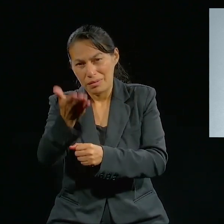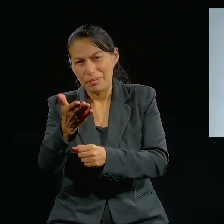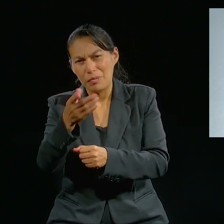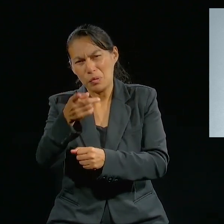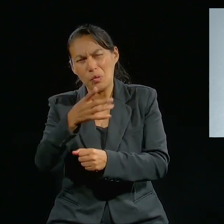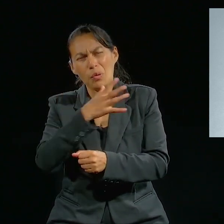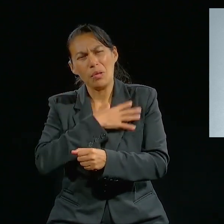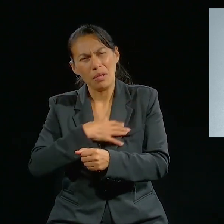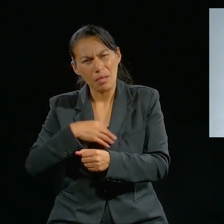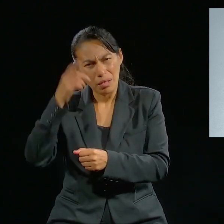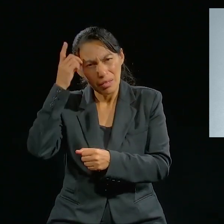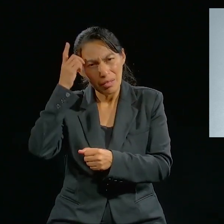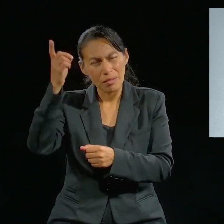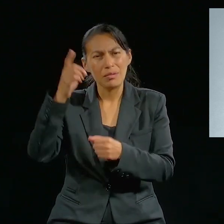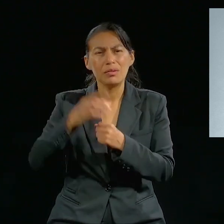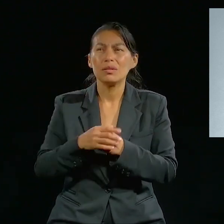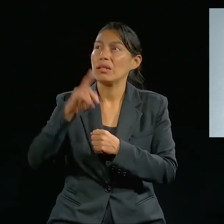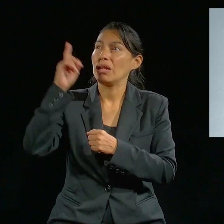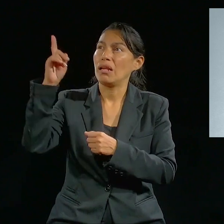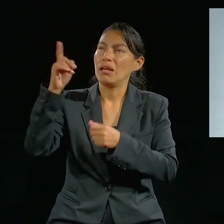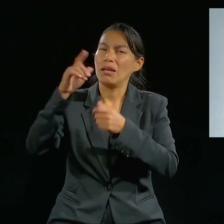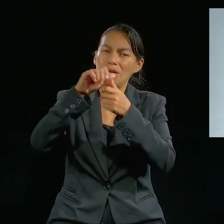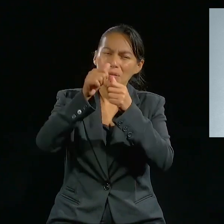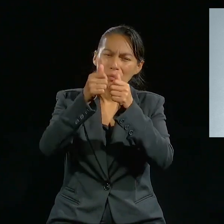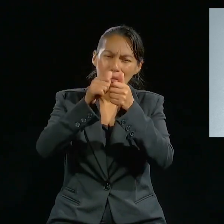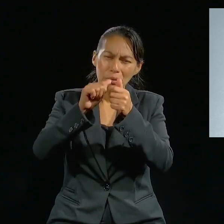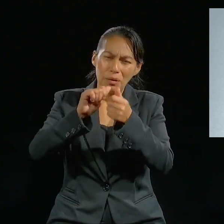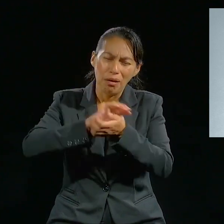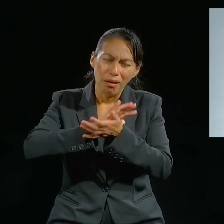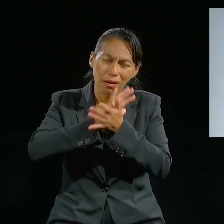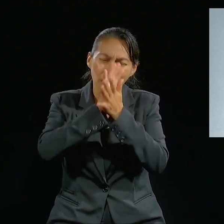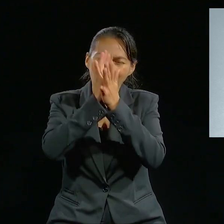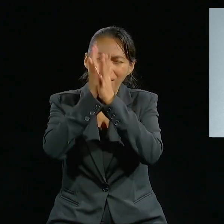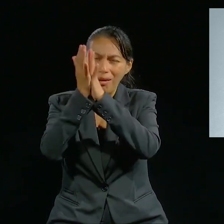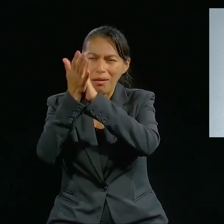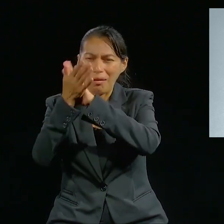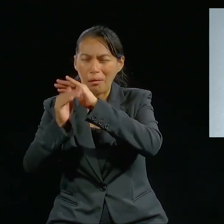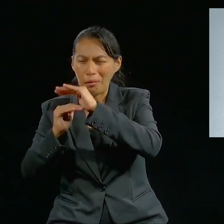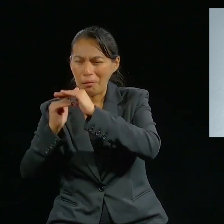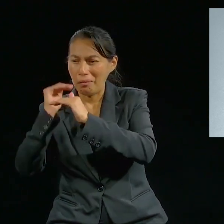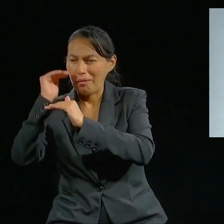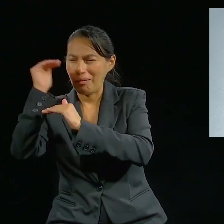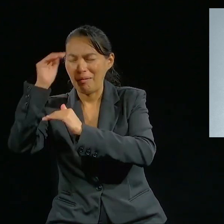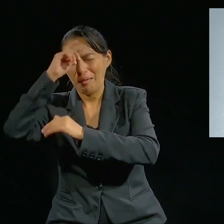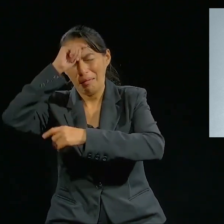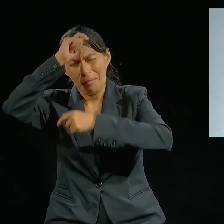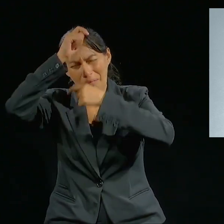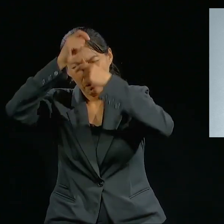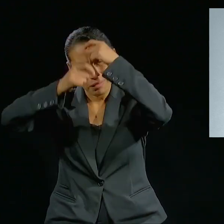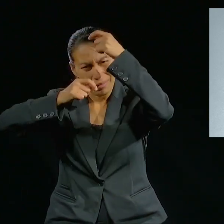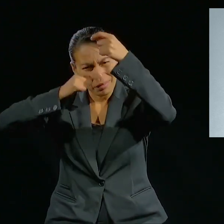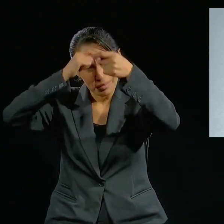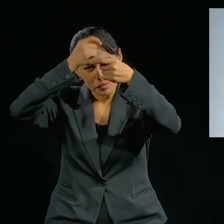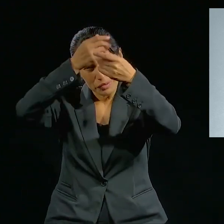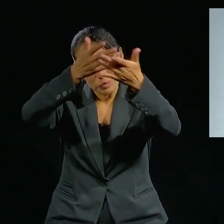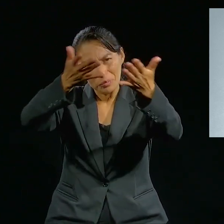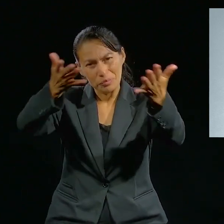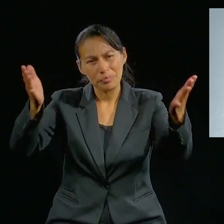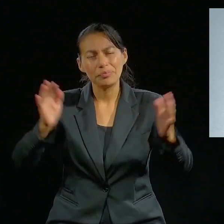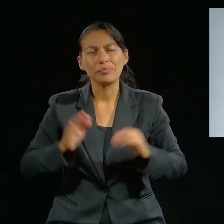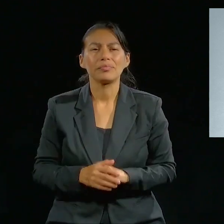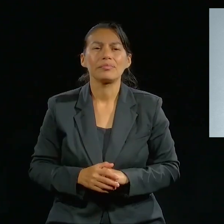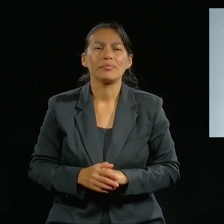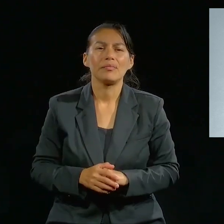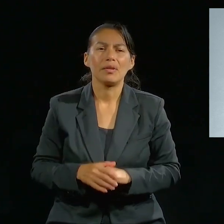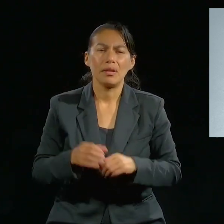Dios maravillosa que en las manos de él puede ser una gran bendición para mucha gente y sin duda